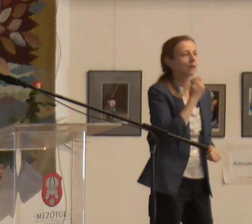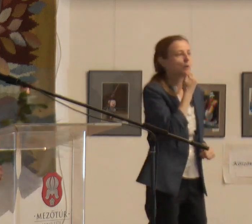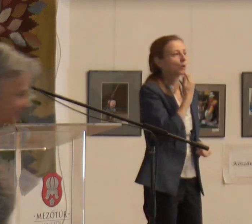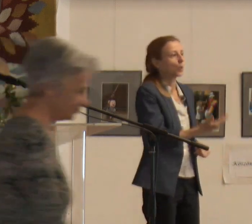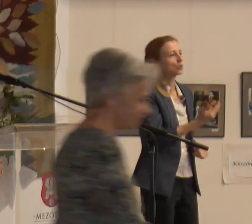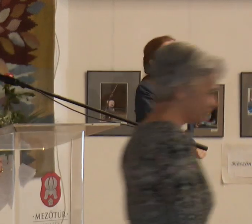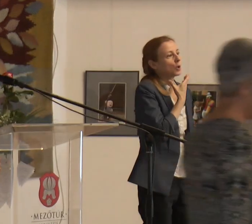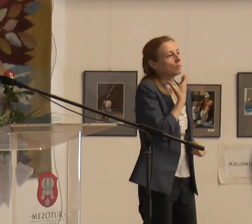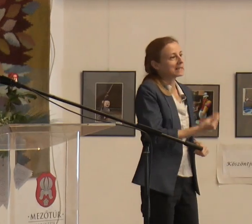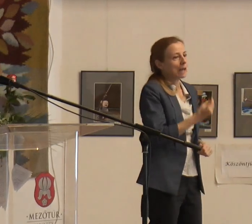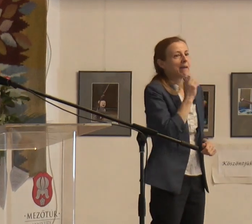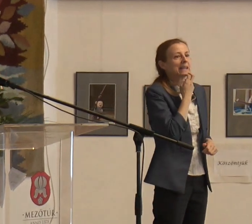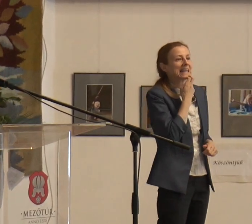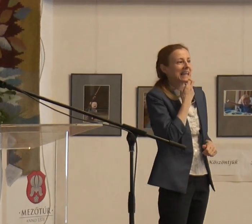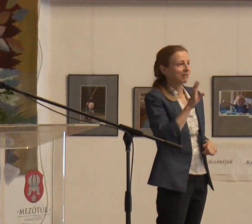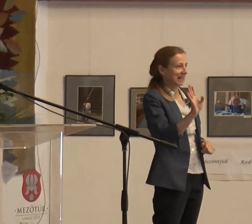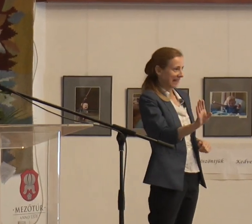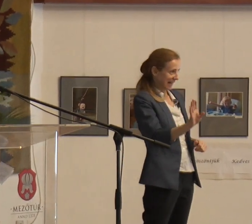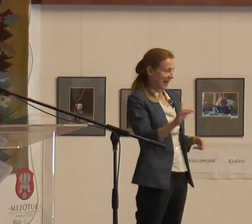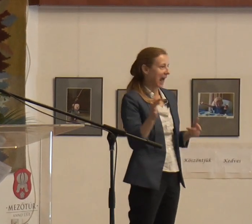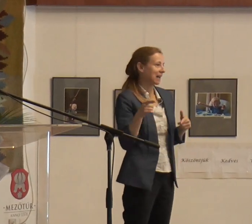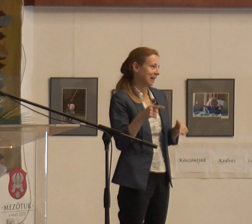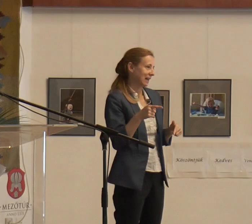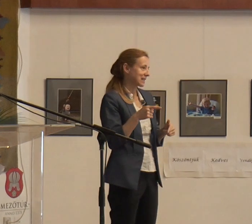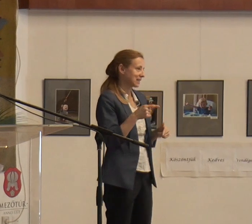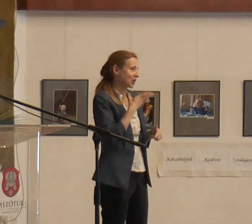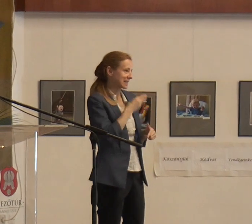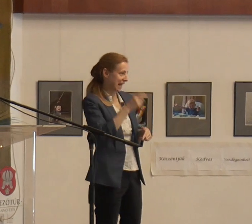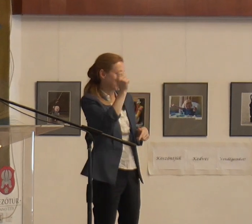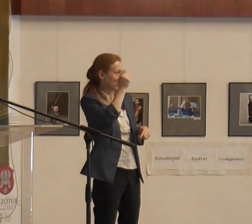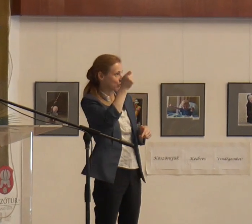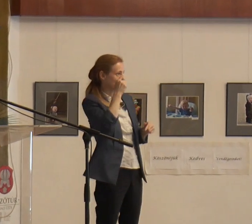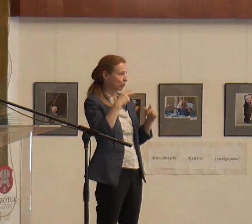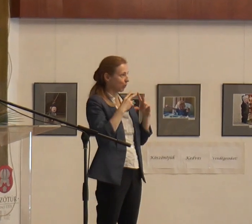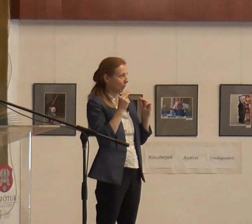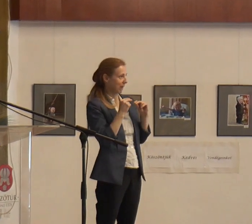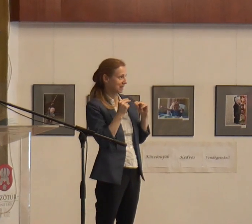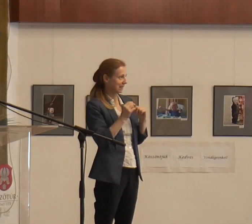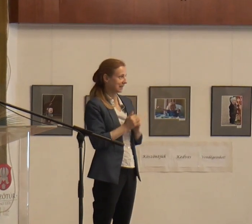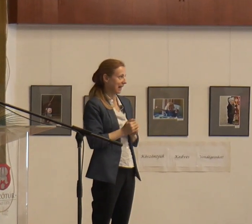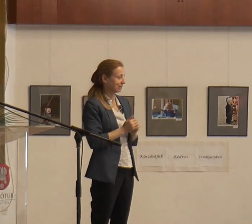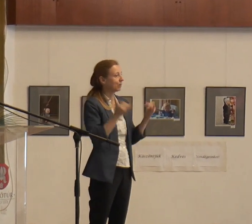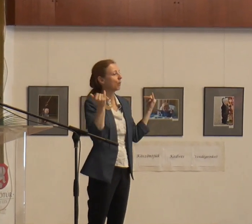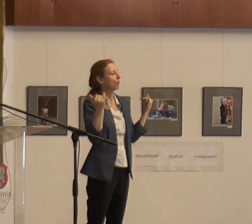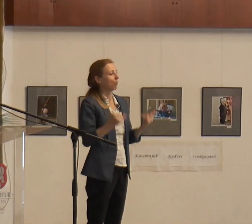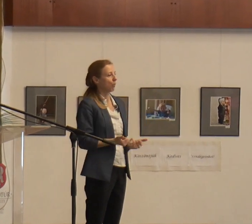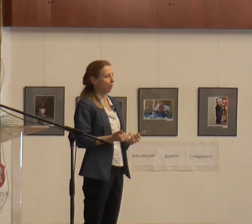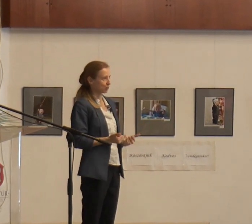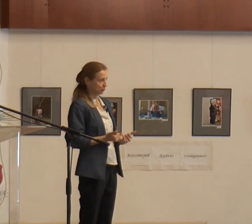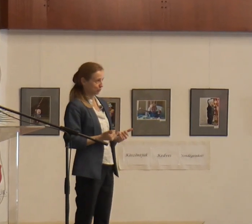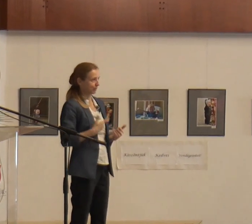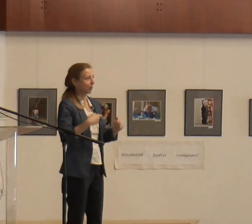Köszönöm szépen, Ézsikének ezt a szép köszöntő beszédét. És most pedig